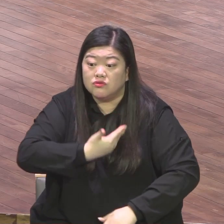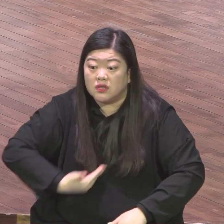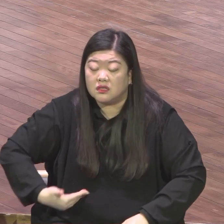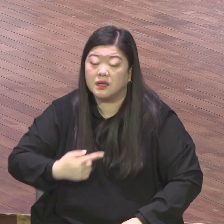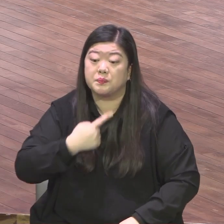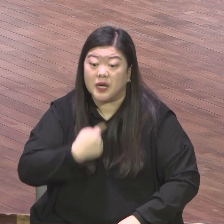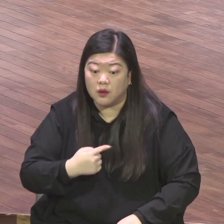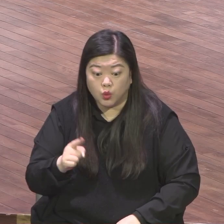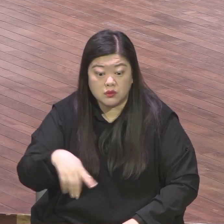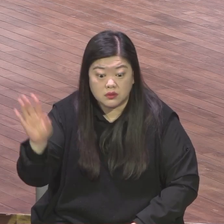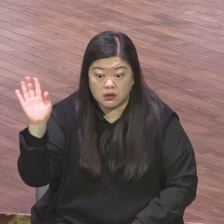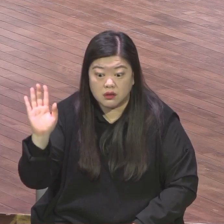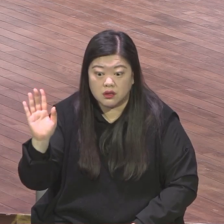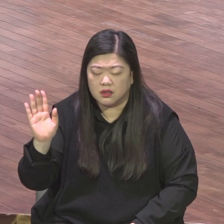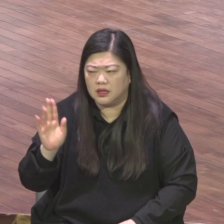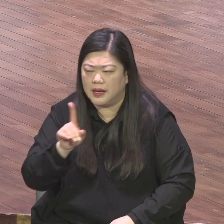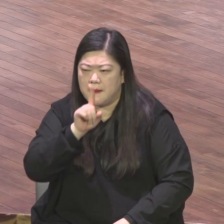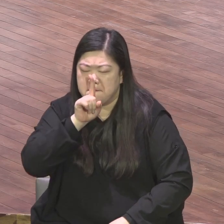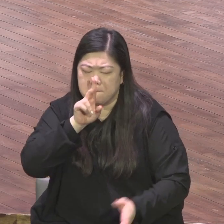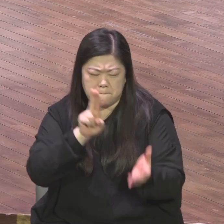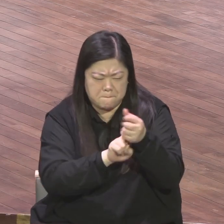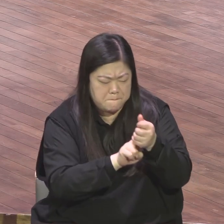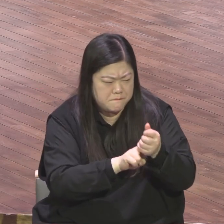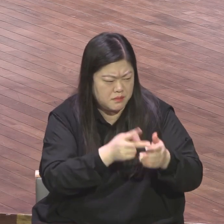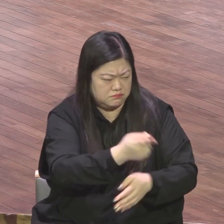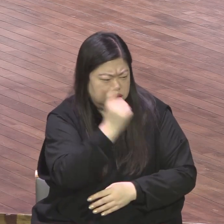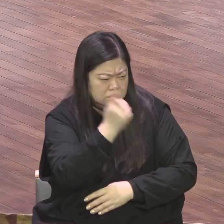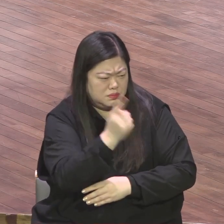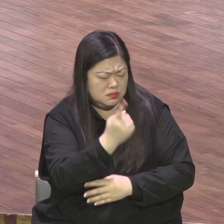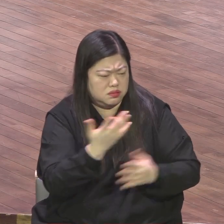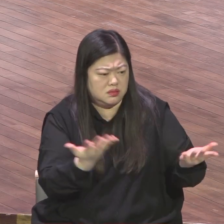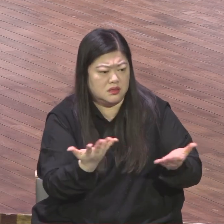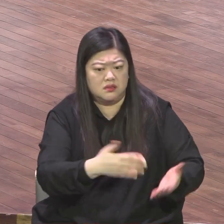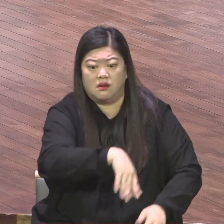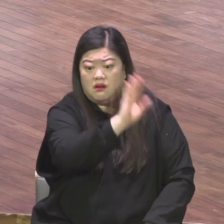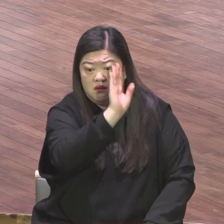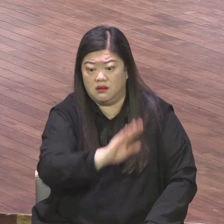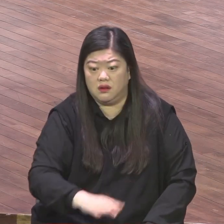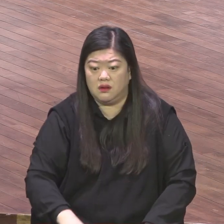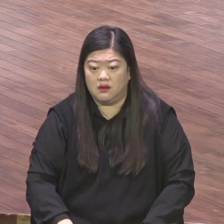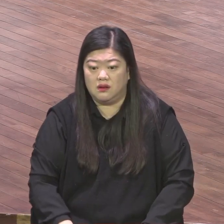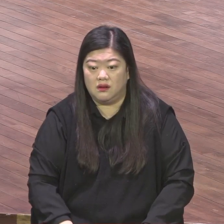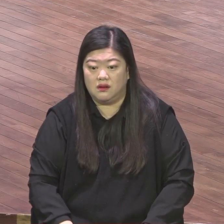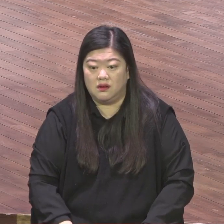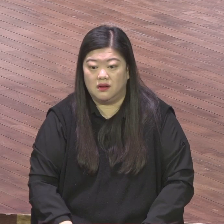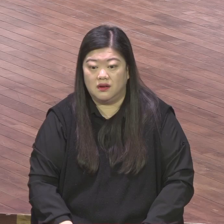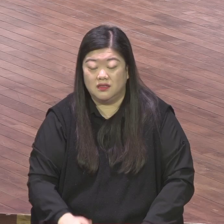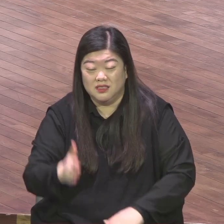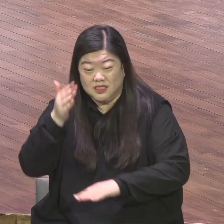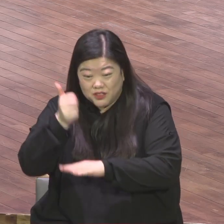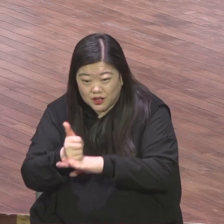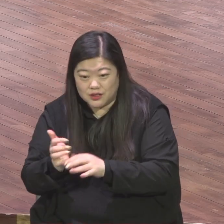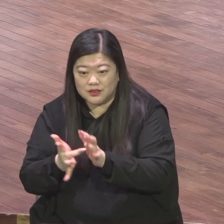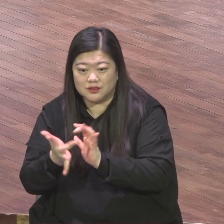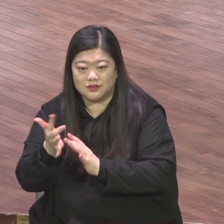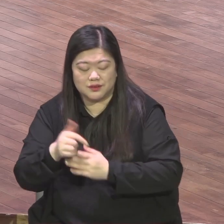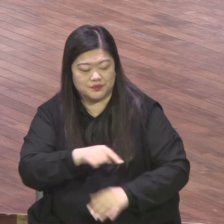수 있는 힘이 있겠습니까? 아예 하나도 없었어요. 그래서 예수님께서